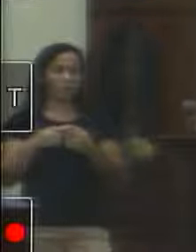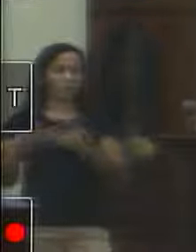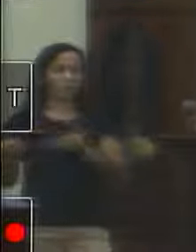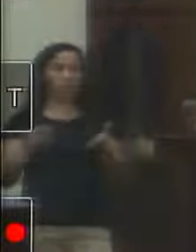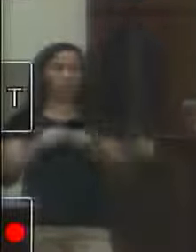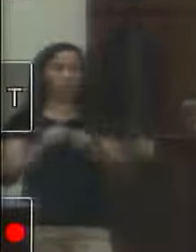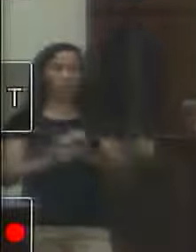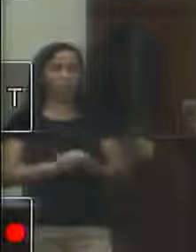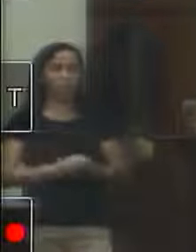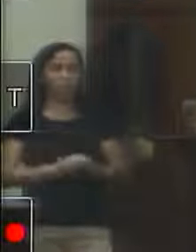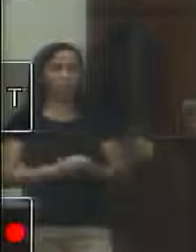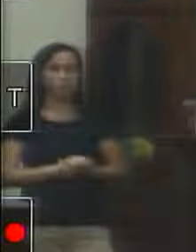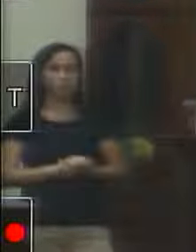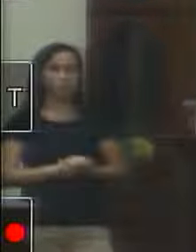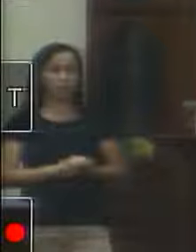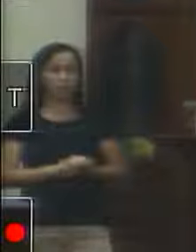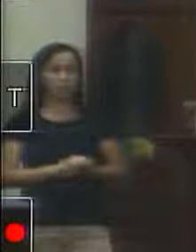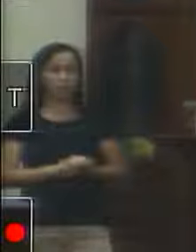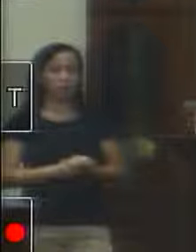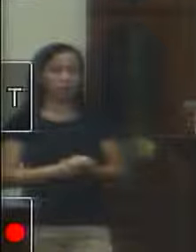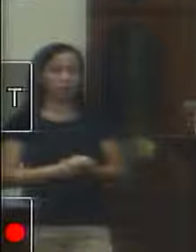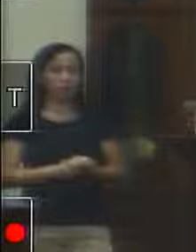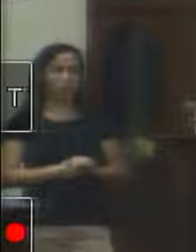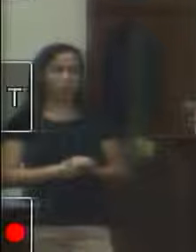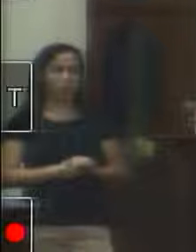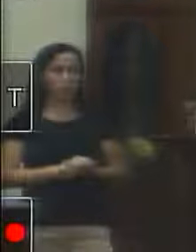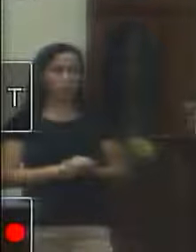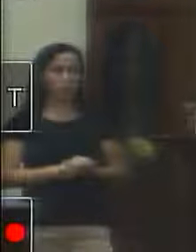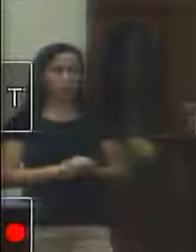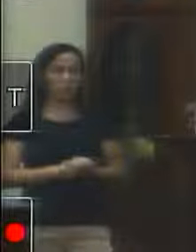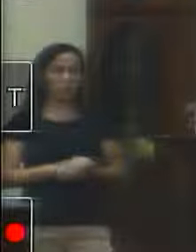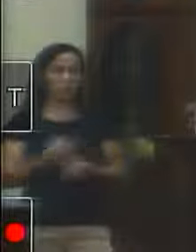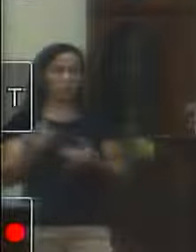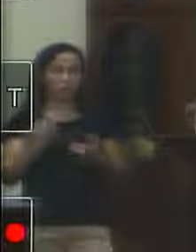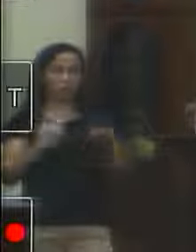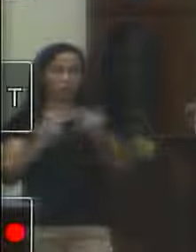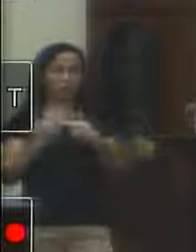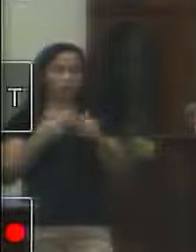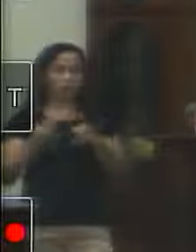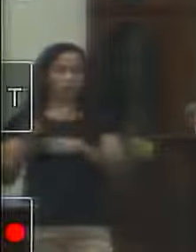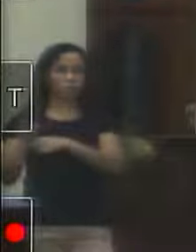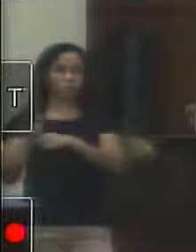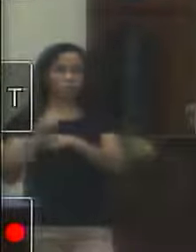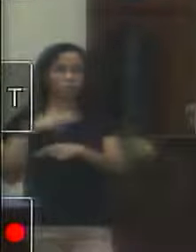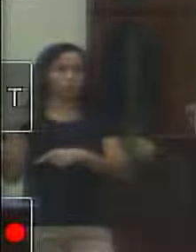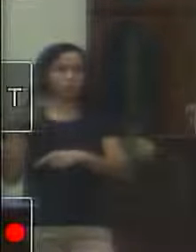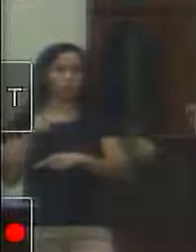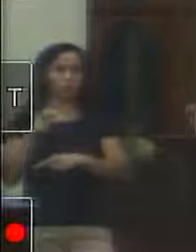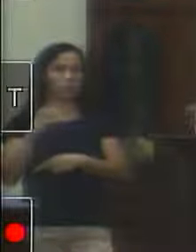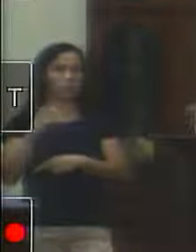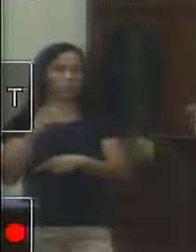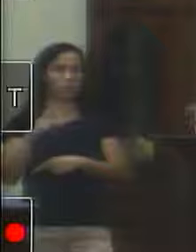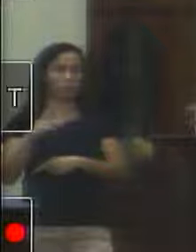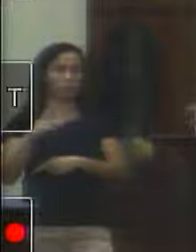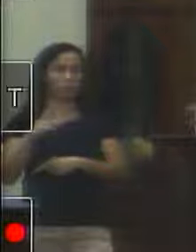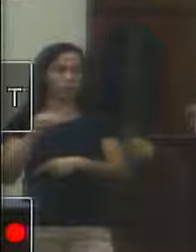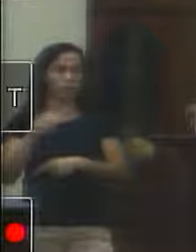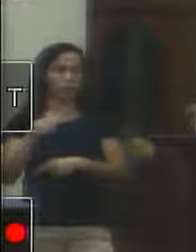convocação, assim, a senhora respondeu para mim que a fiscalização que o vereador Pedro Graça